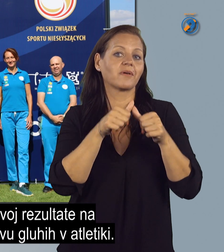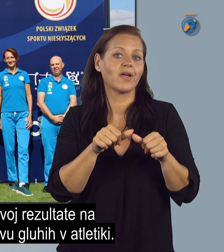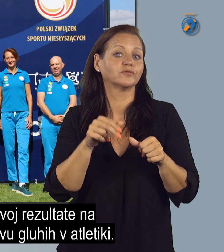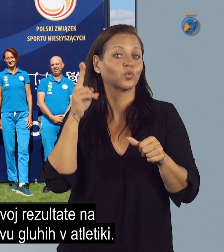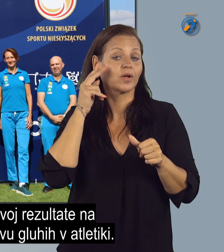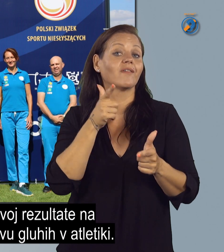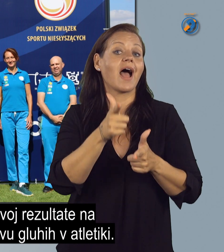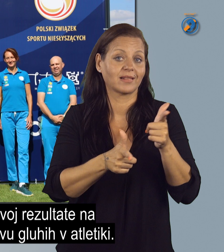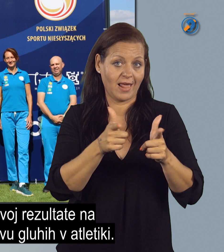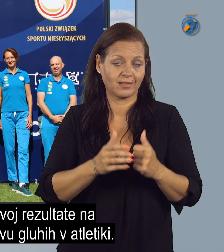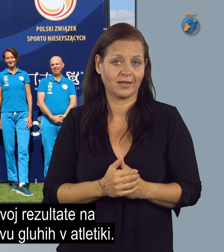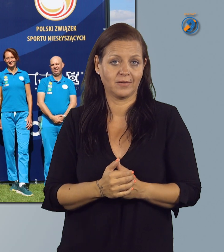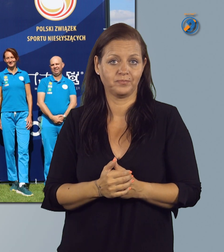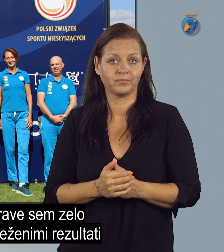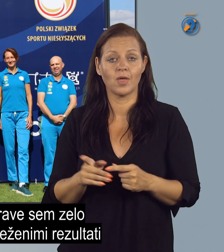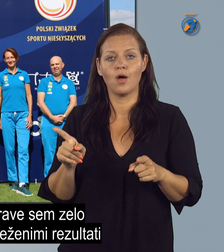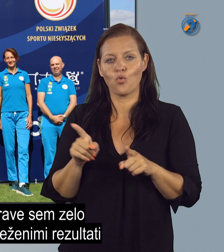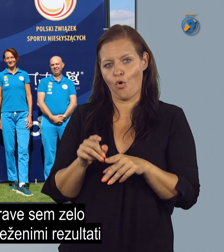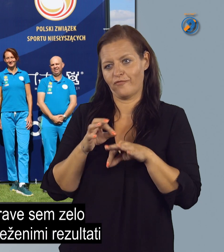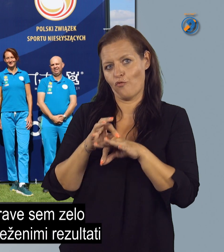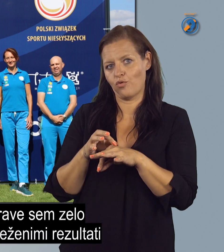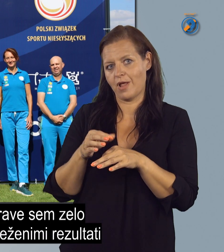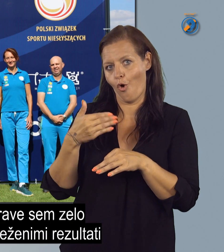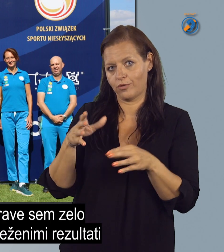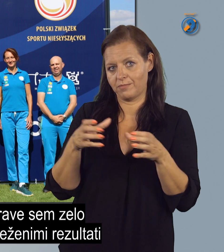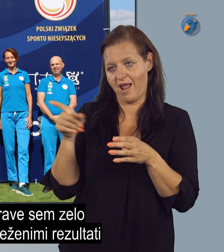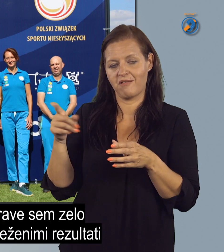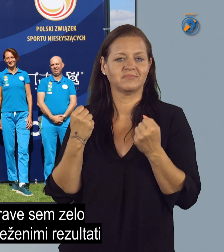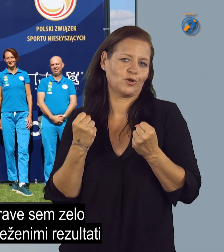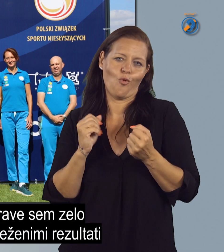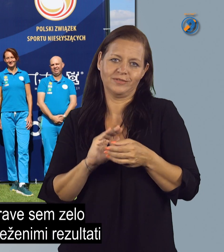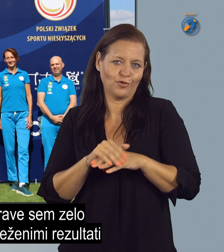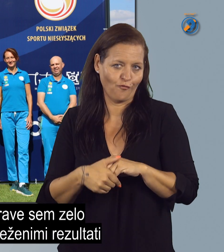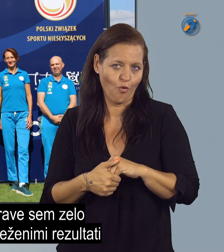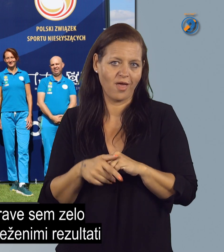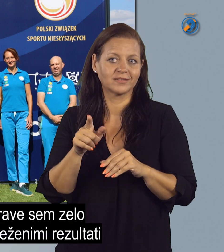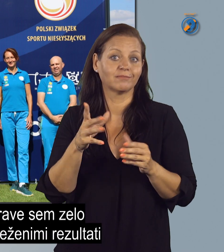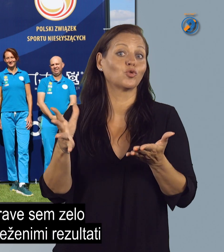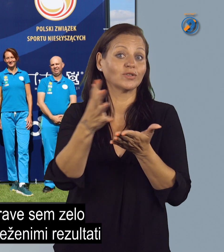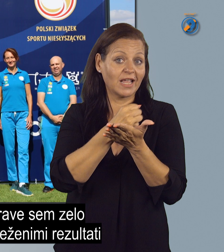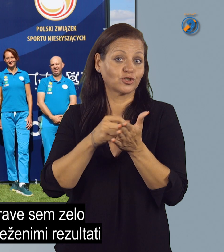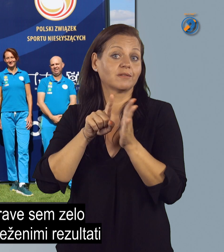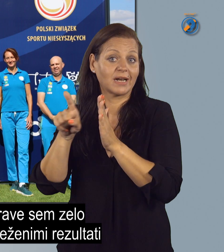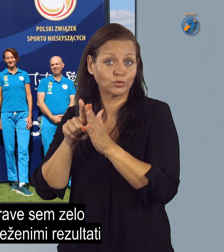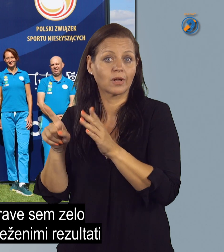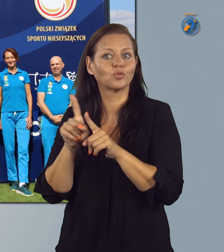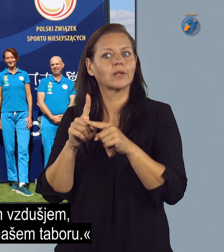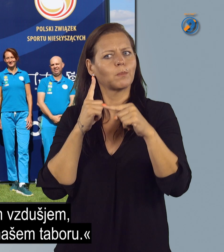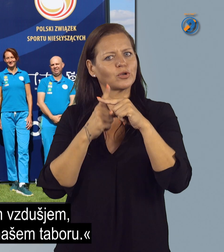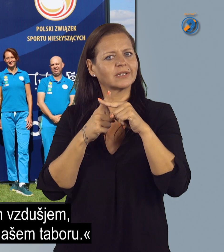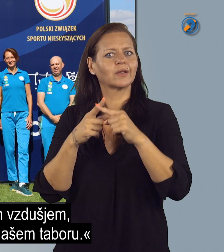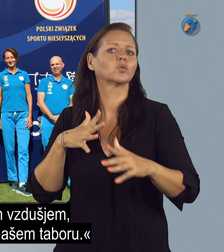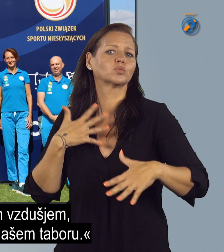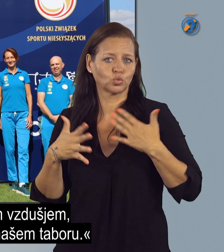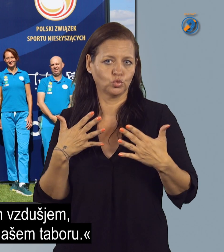gluhih v atletiki. Kot vodja odprave sem zelo zadovoljen z doseženimi rezultati in pozitivnim